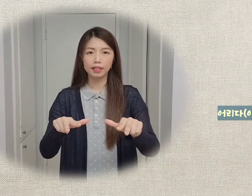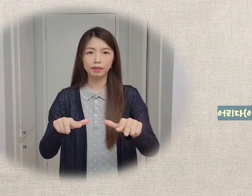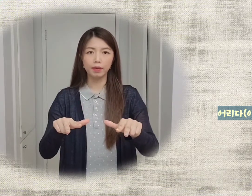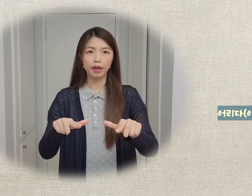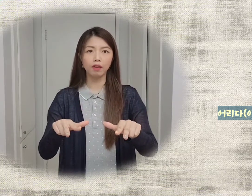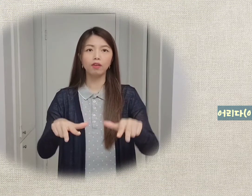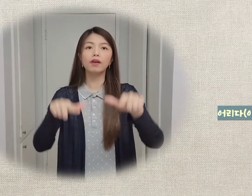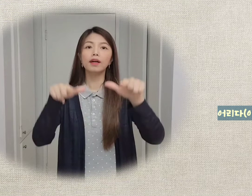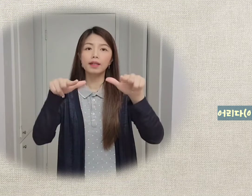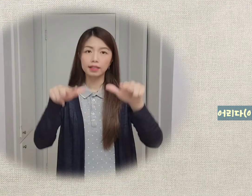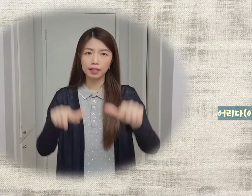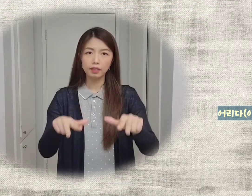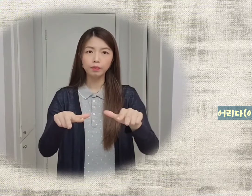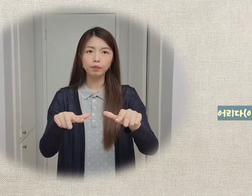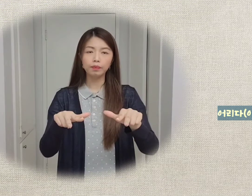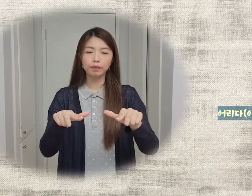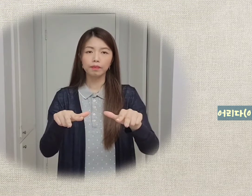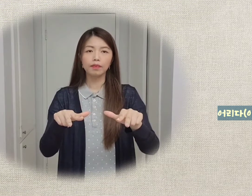내려주시면 지금이에요.